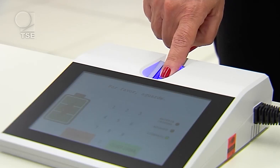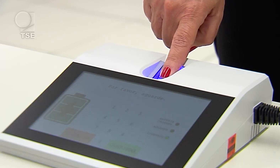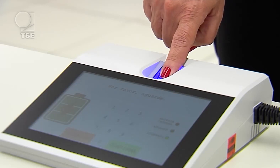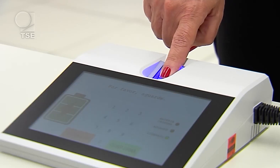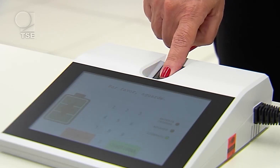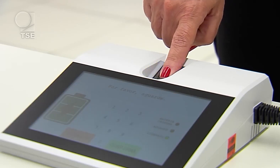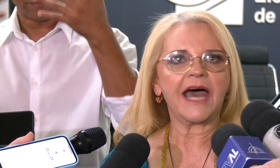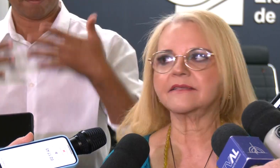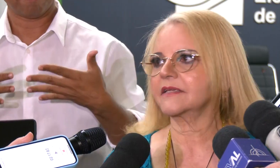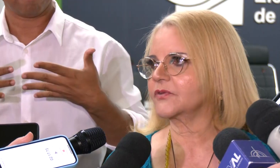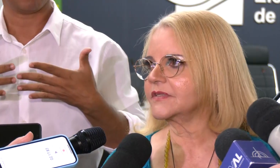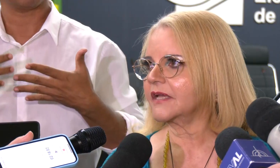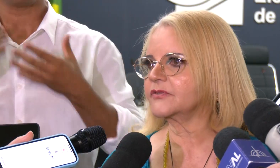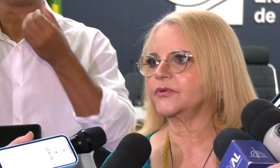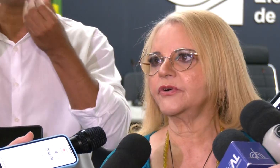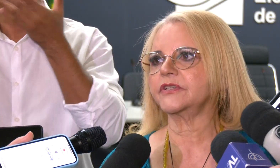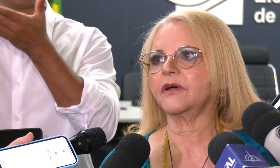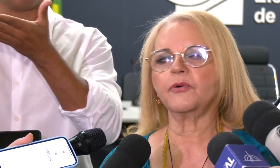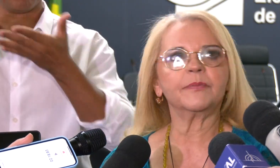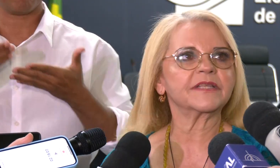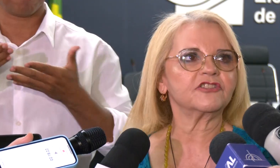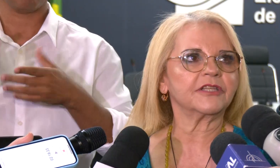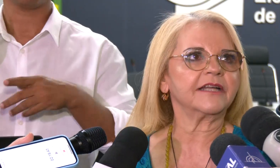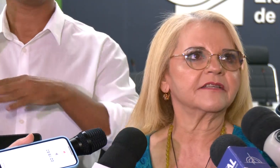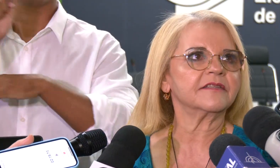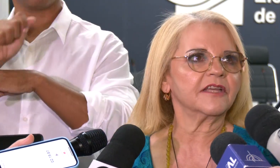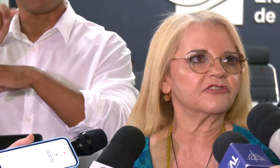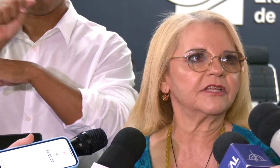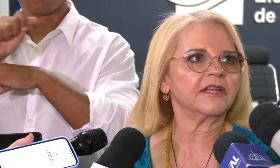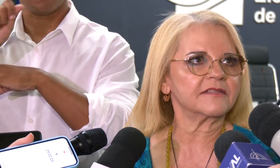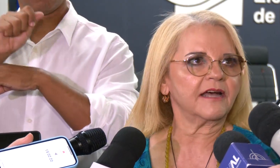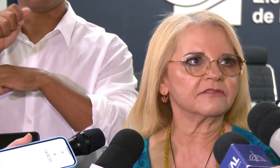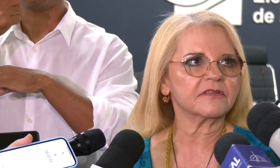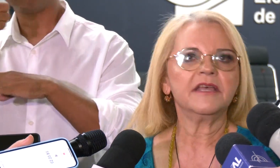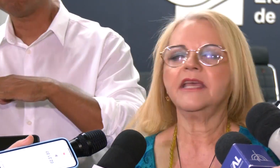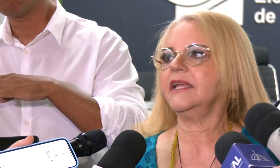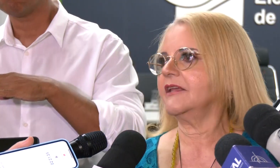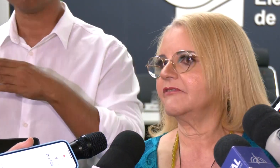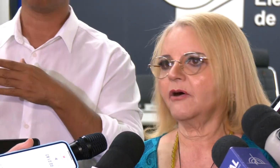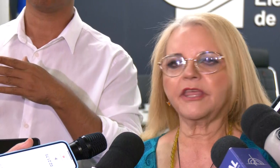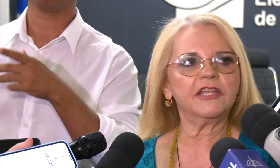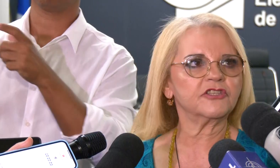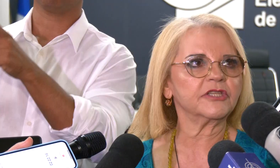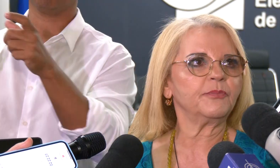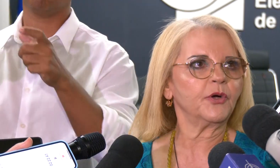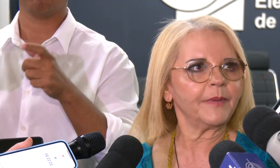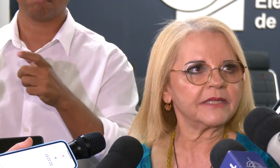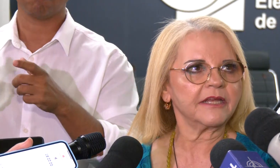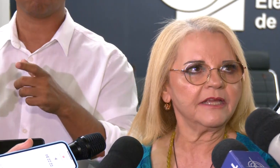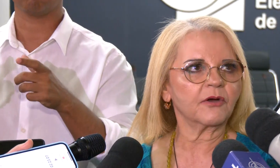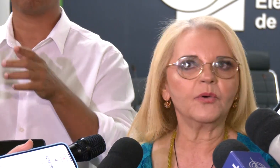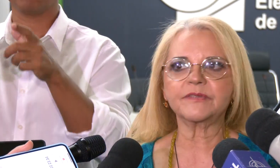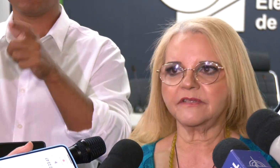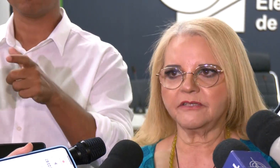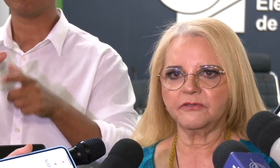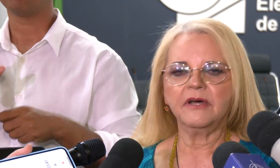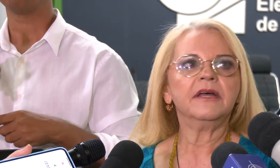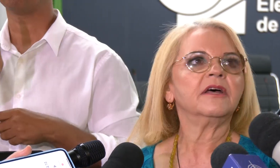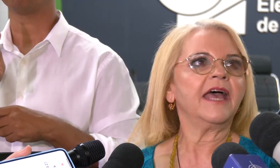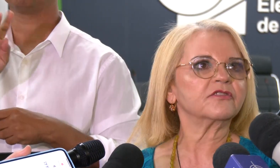serviço até a comunidade as associações algumas entidades que estejam interessados em levar o kit de biometria